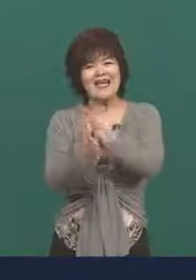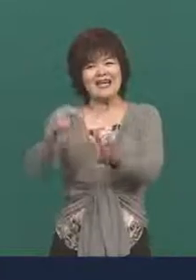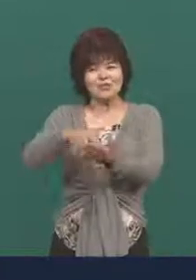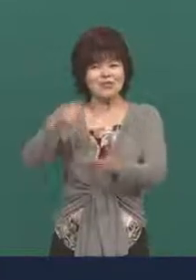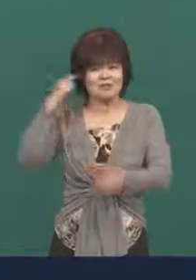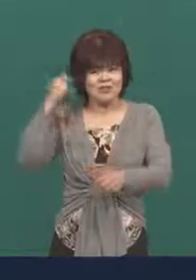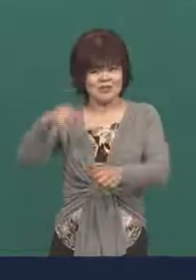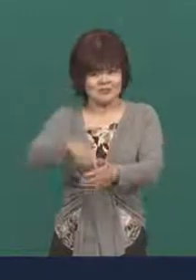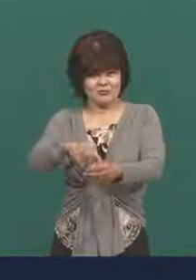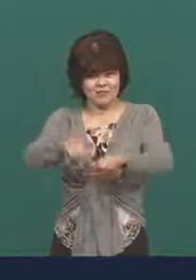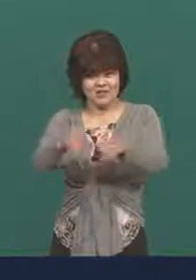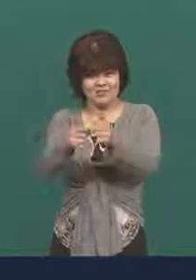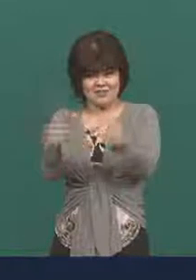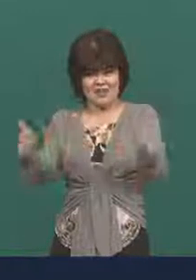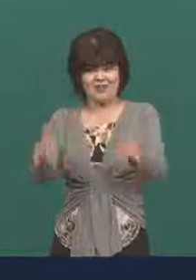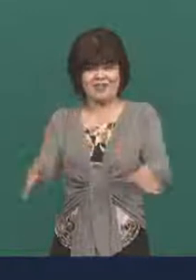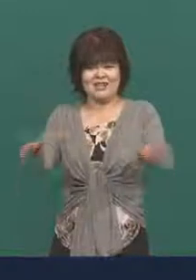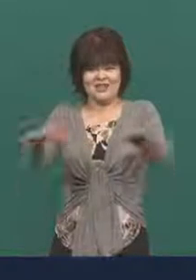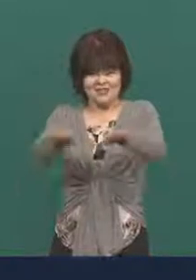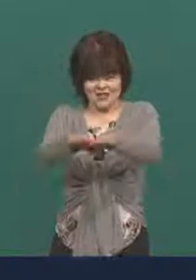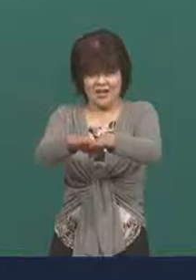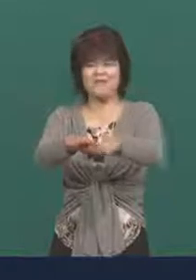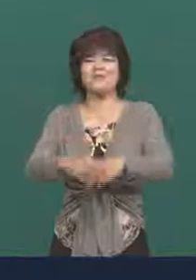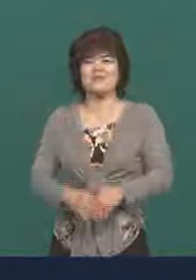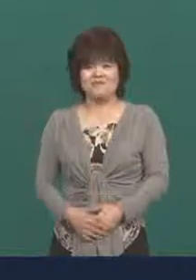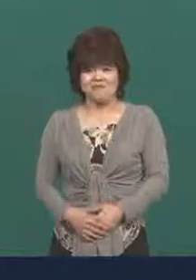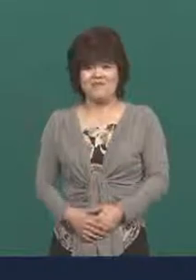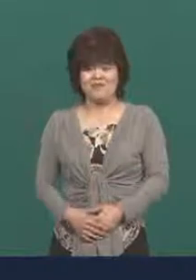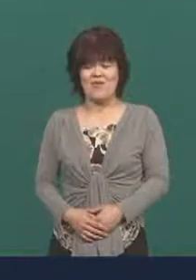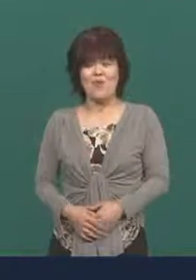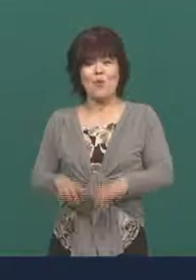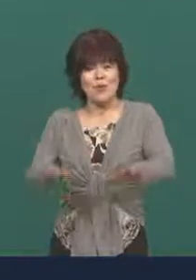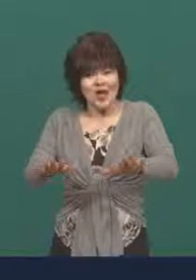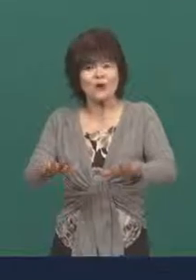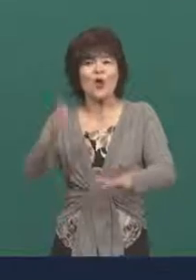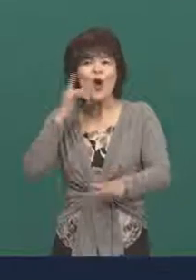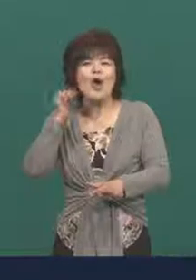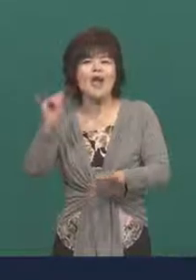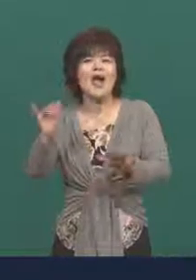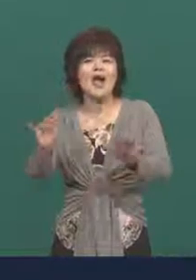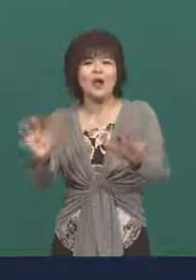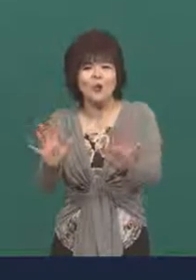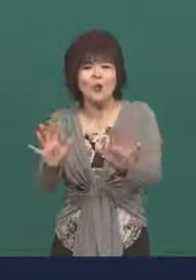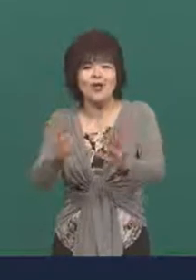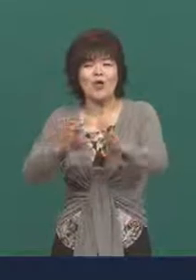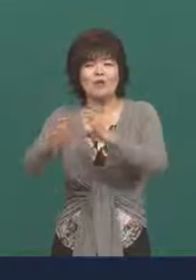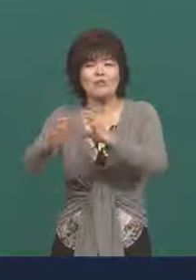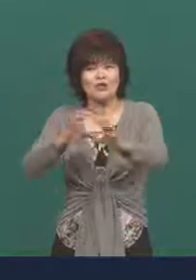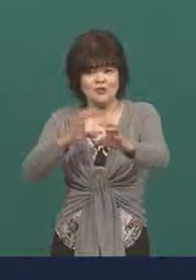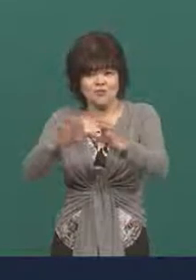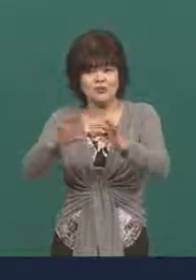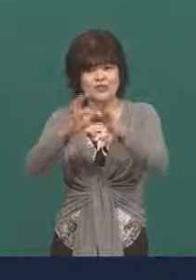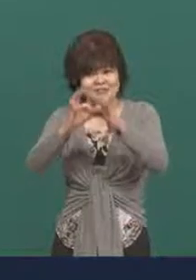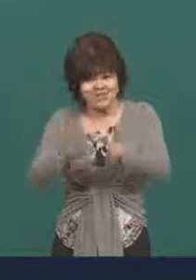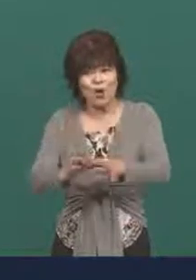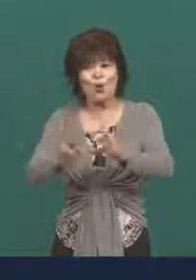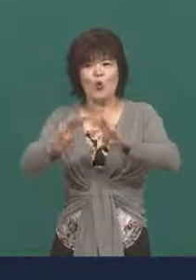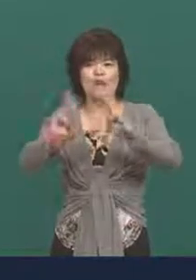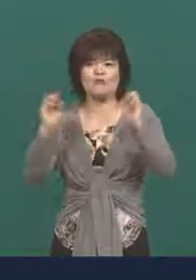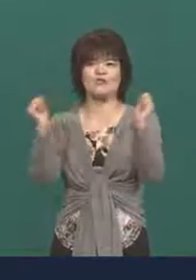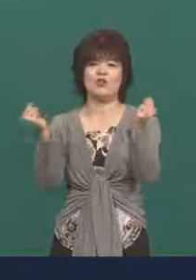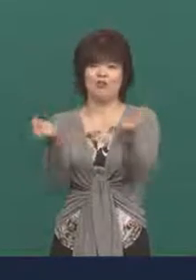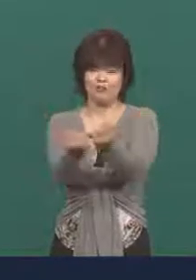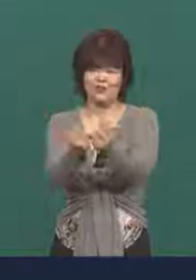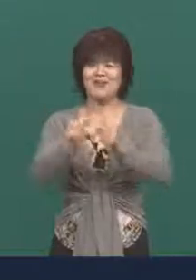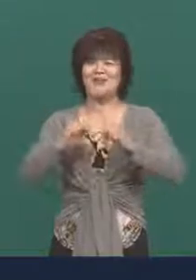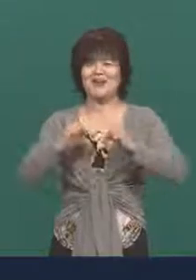場所は滋賀県立聴覚障害者センターです。今回は親子でのコミュニケーションについて